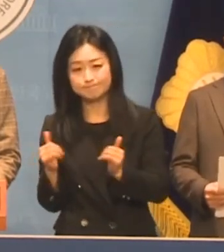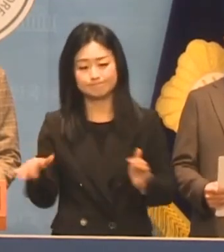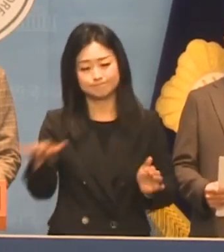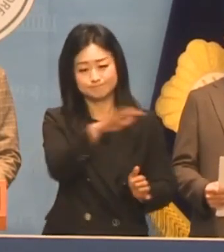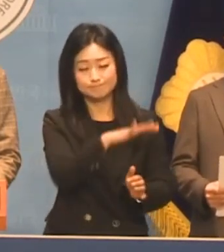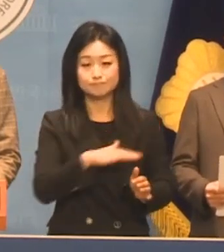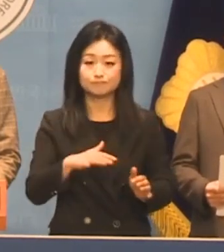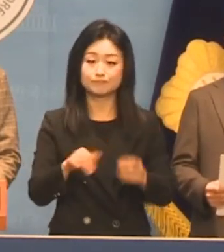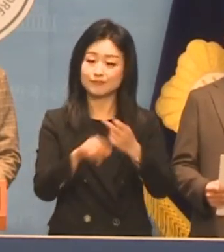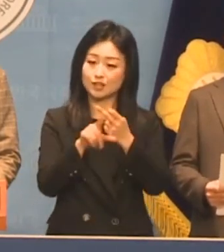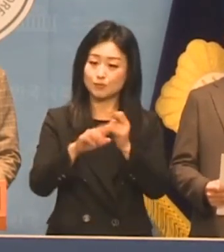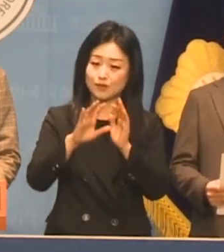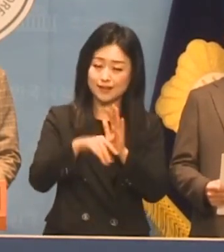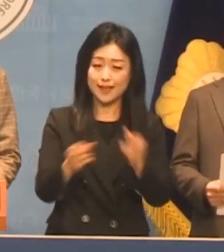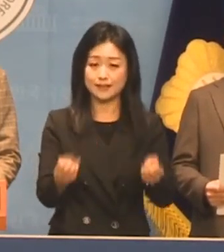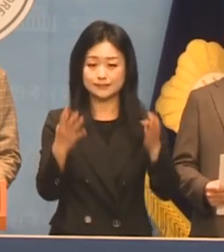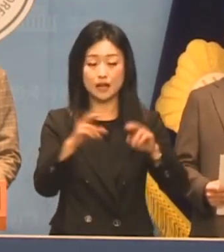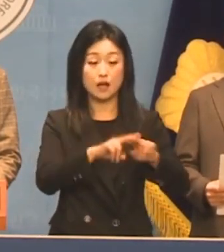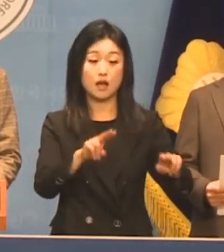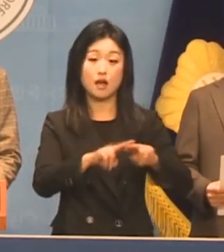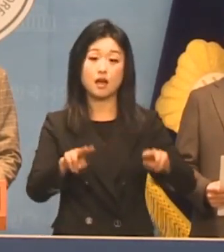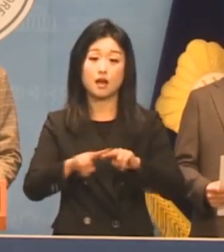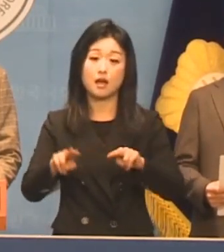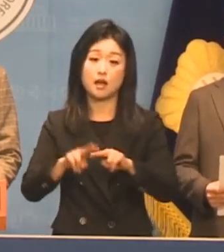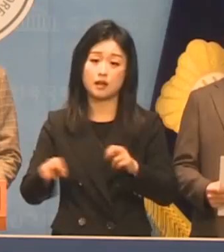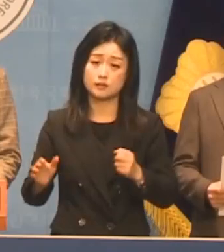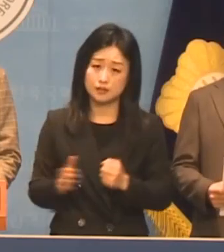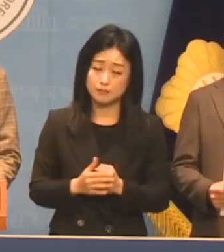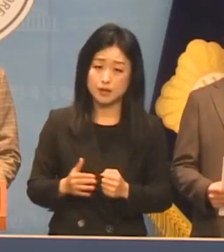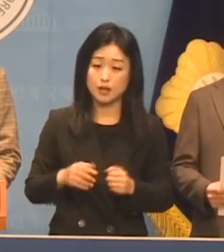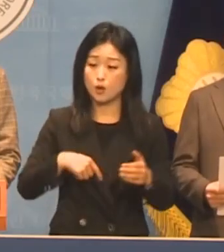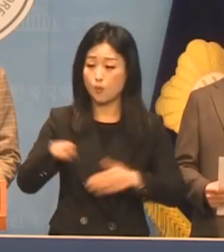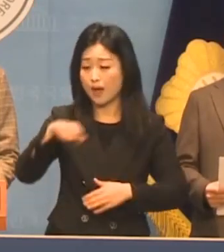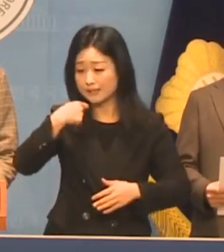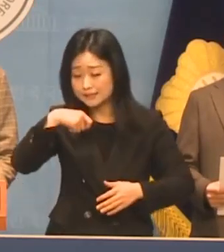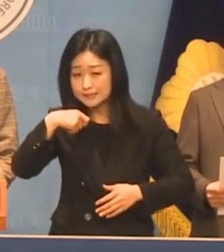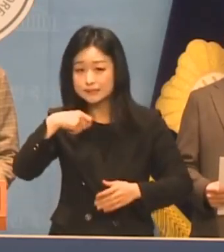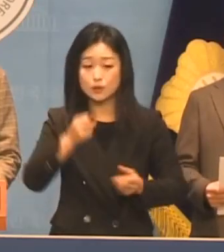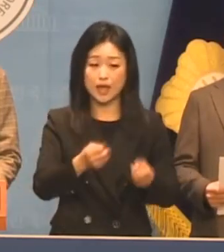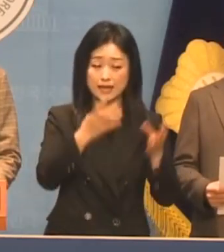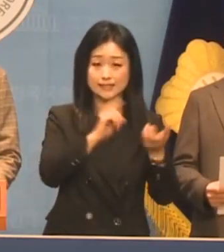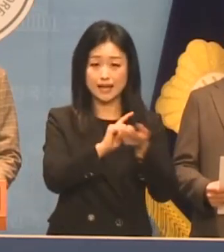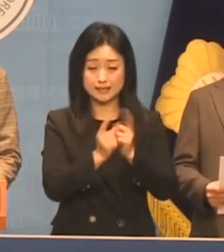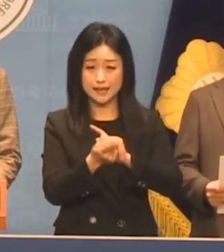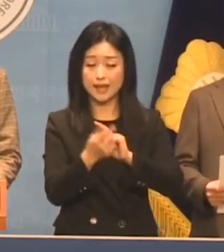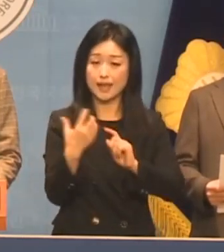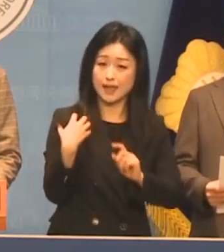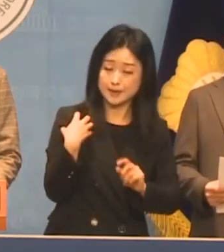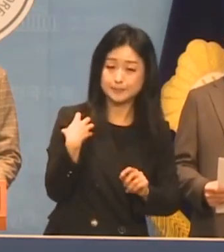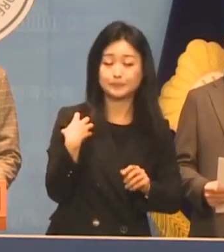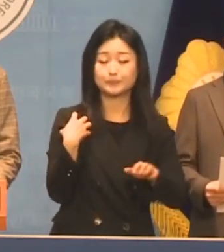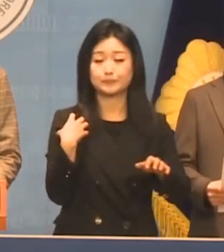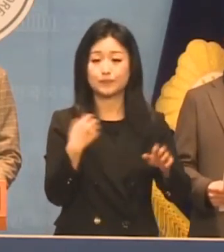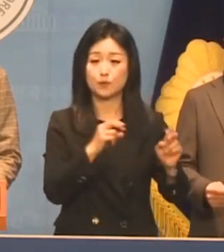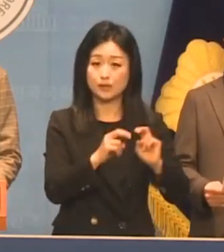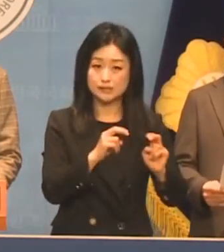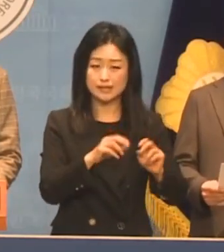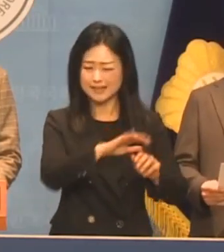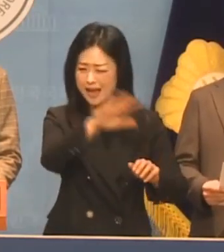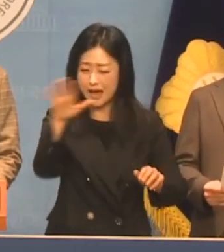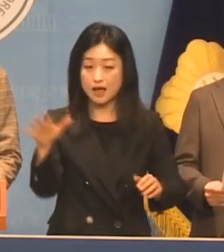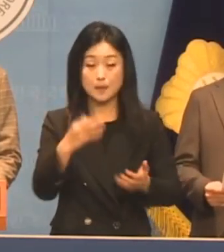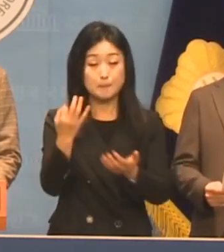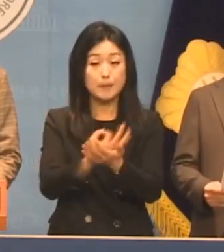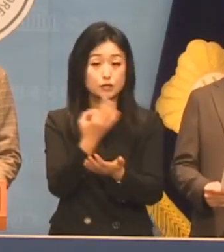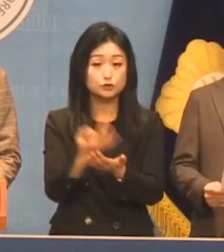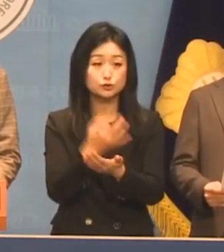연말 행사가 줄줄이 취소되면서 외식업, 행사 대행업, 숙박업 등의 업종